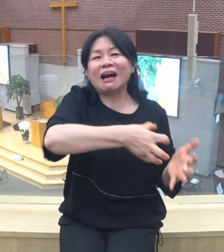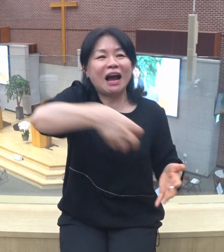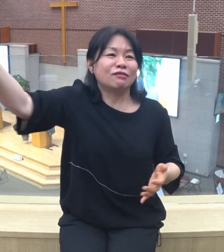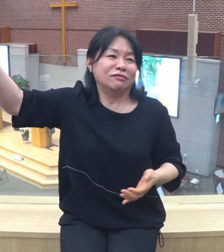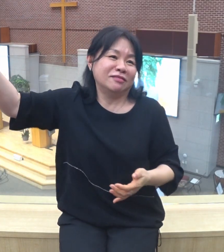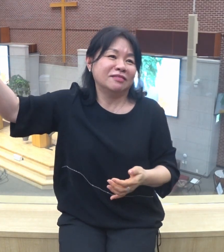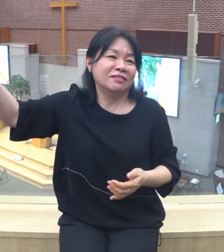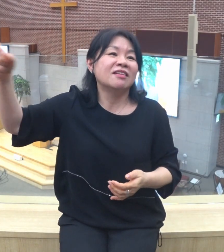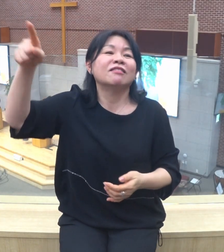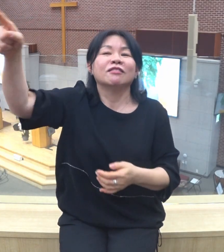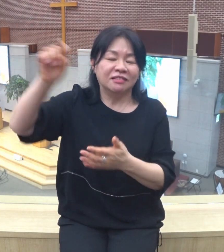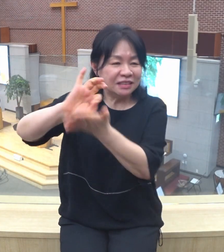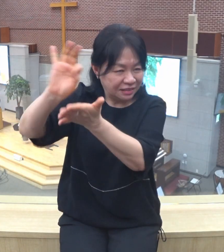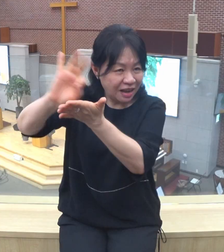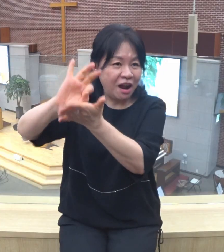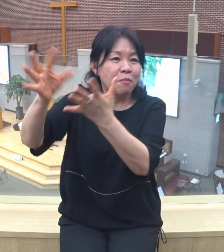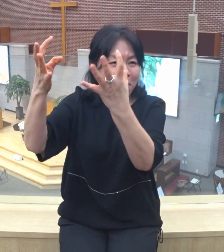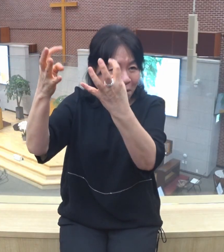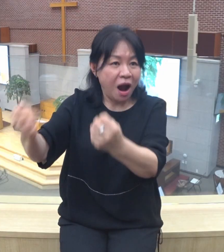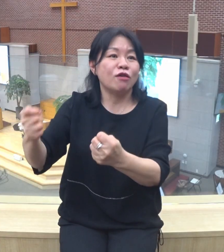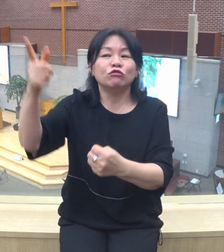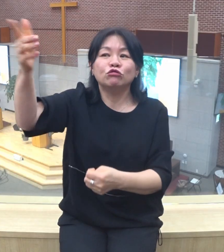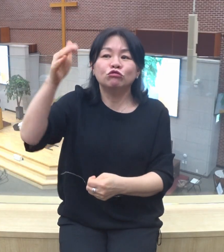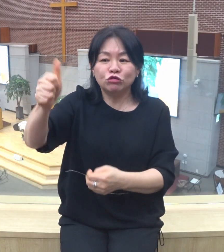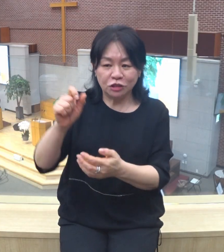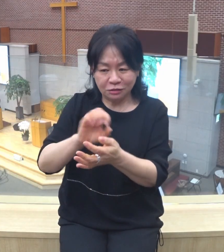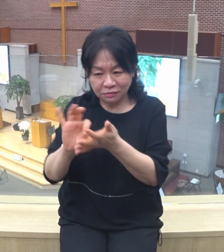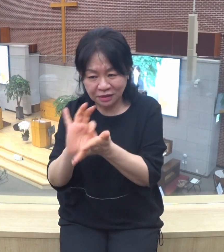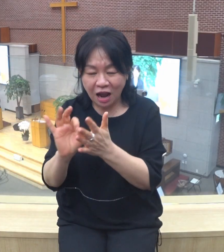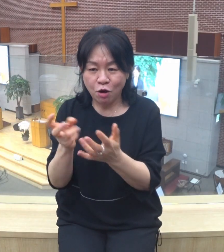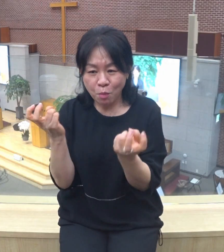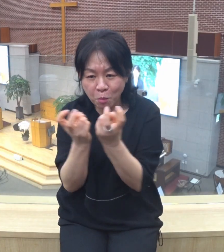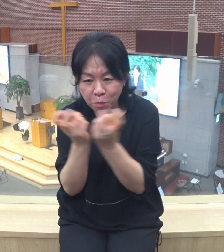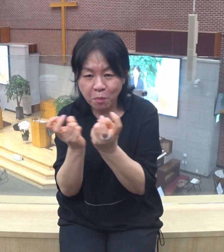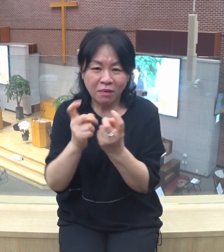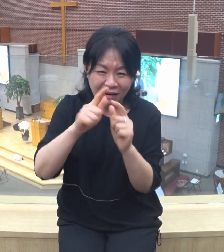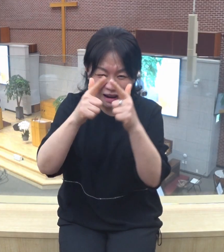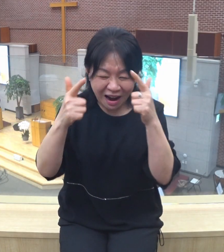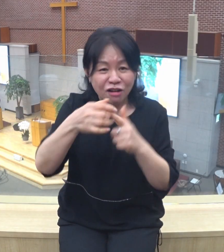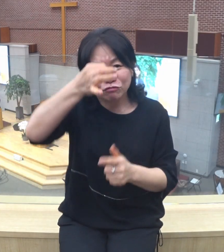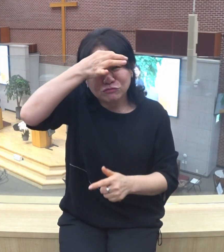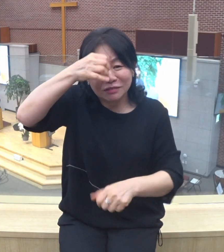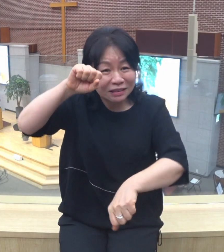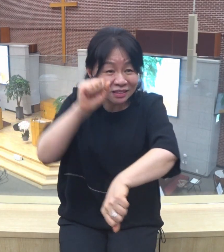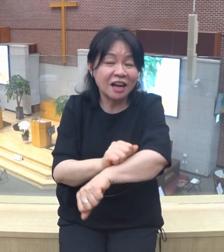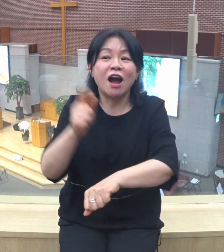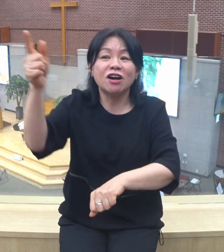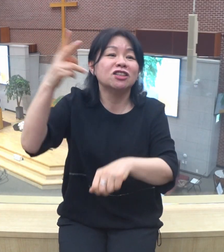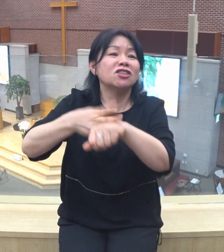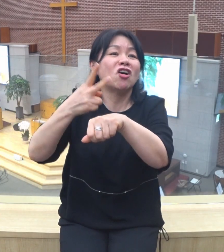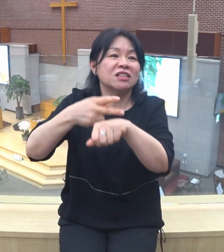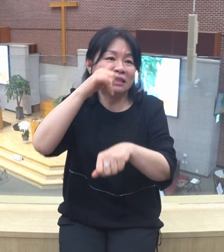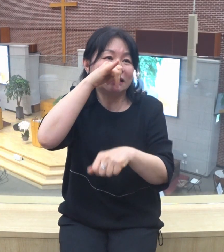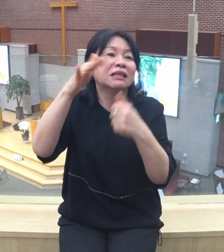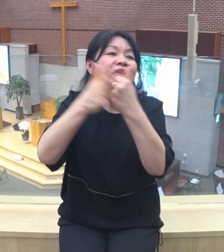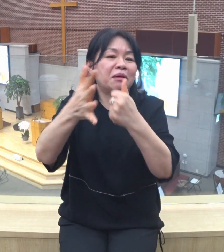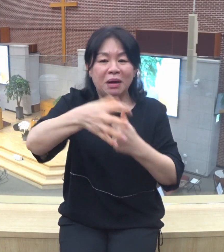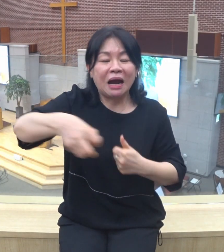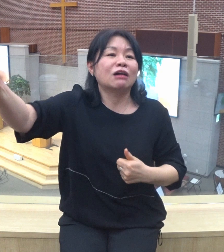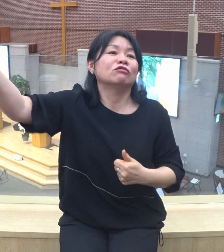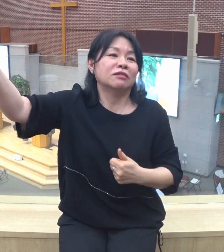합니다. 그리고 주인이 원하는 대로 주인의 목적과 용도대로 사용됩니다. 이스라엘은 하나님의 것입니다.